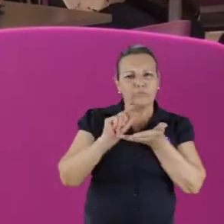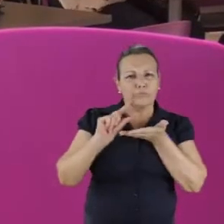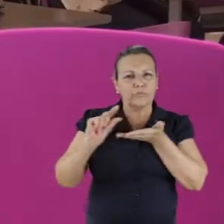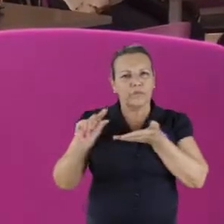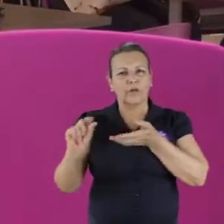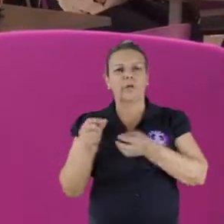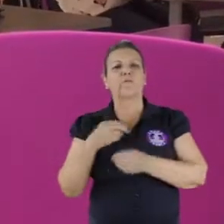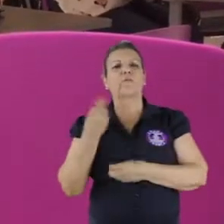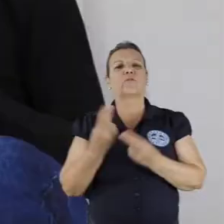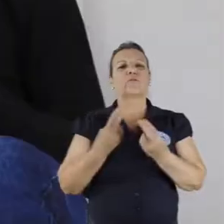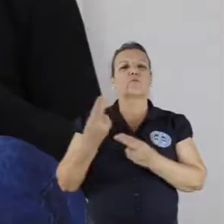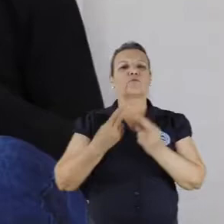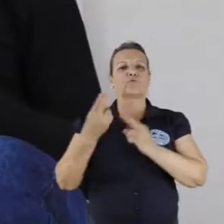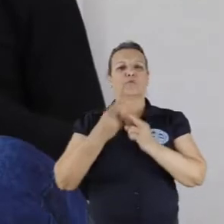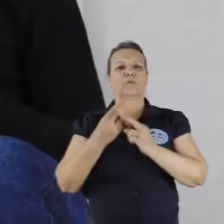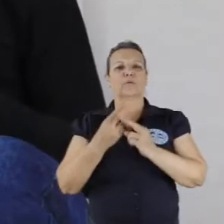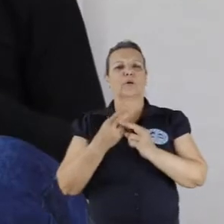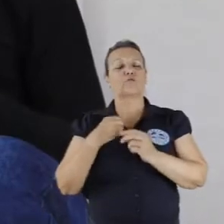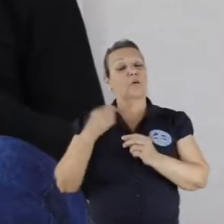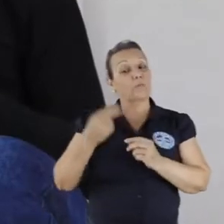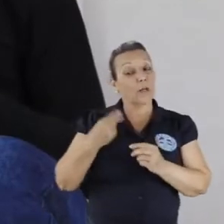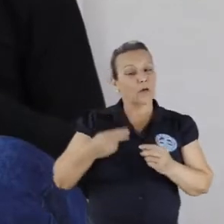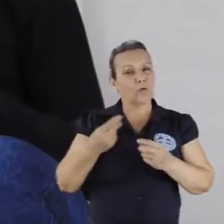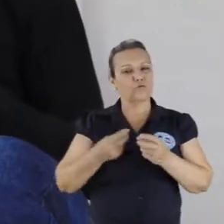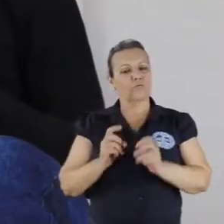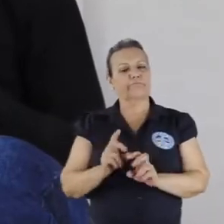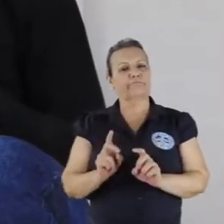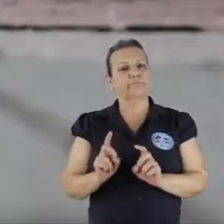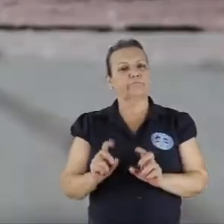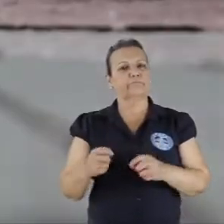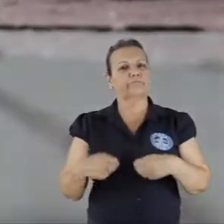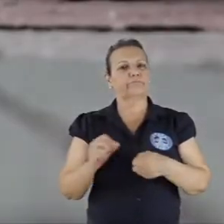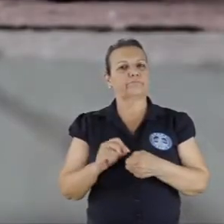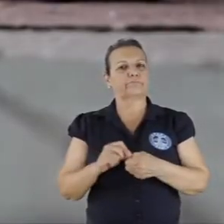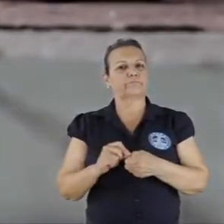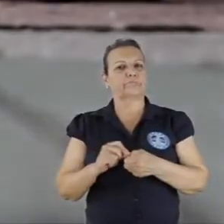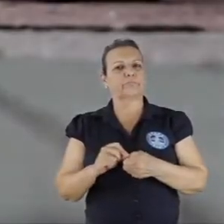consumo. Só que para consumir, você precisa produzir.